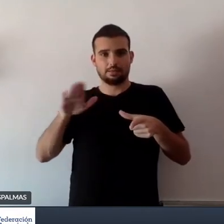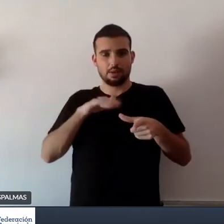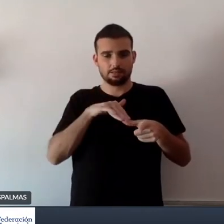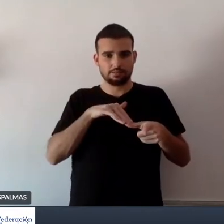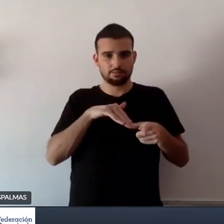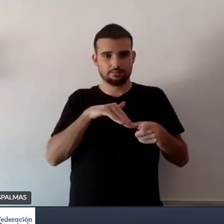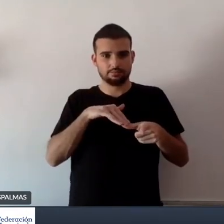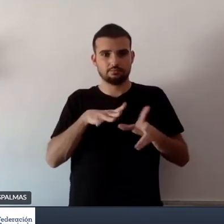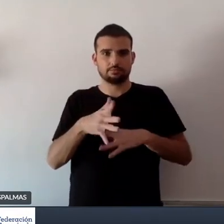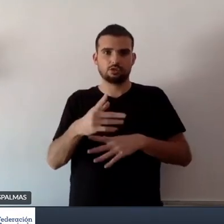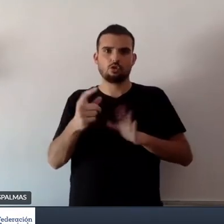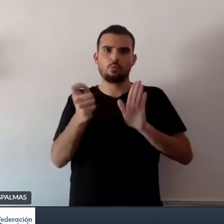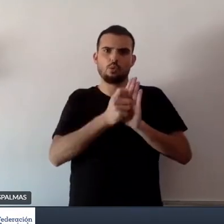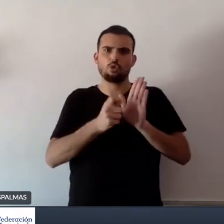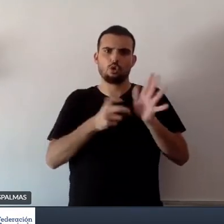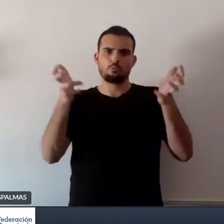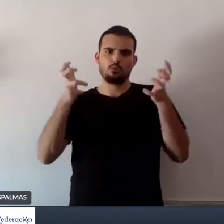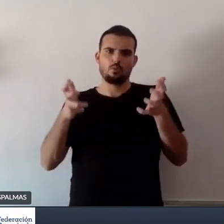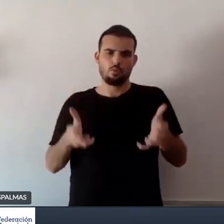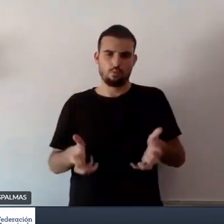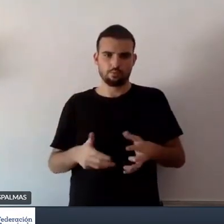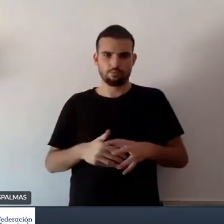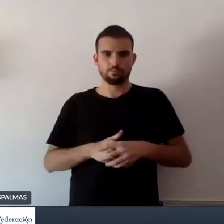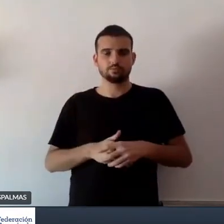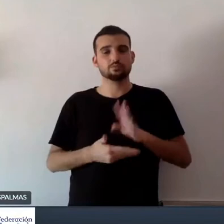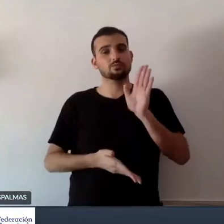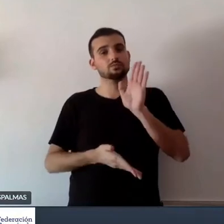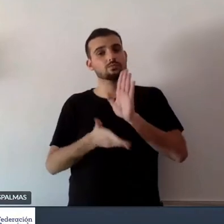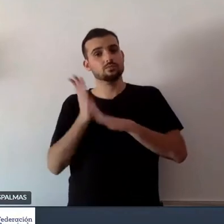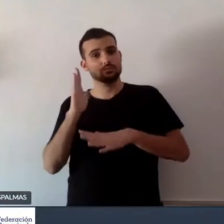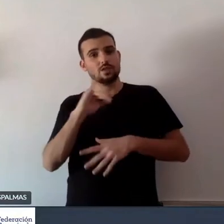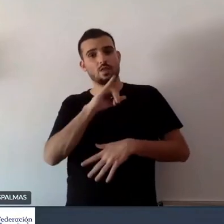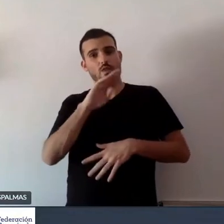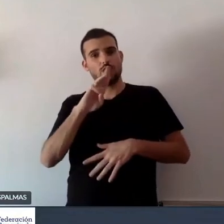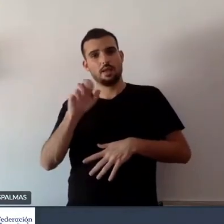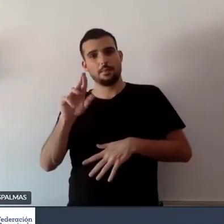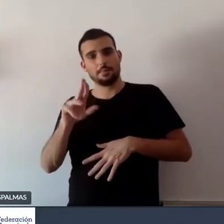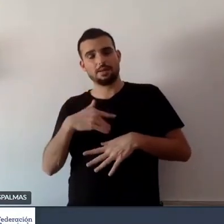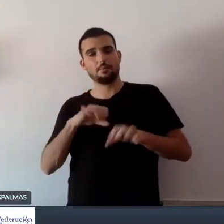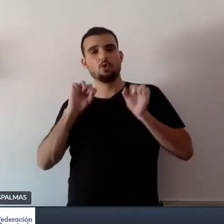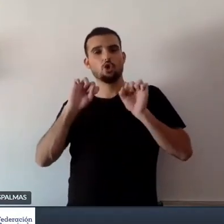se consiguen puntos. Salida con bloqueo, zipper encadenando con un bloqueo directo central.